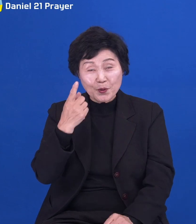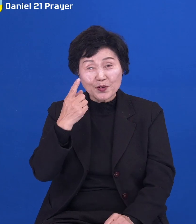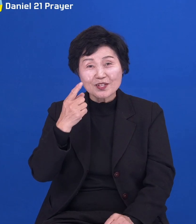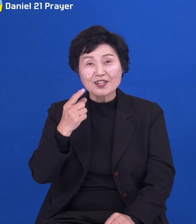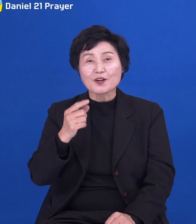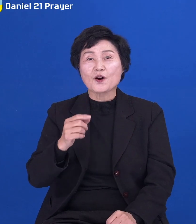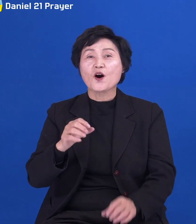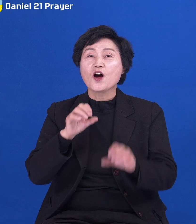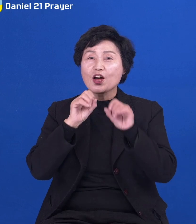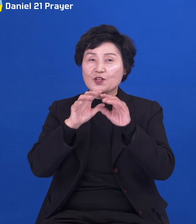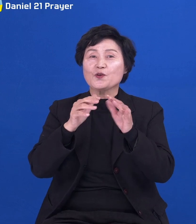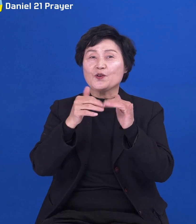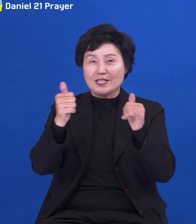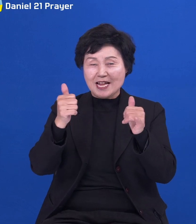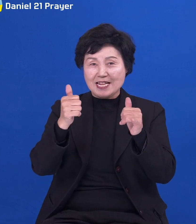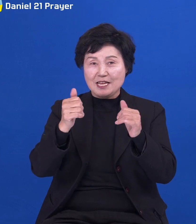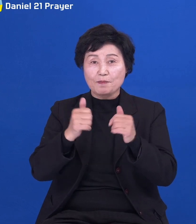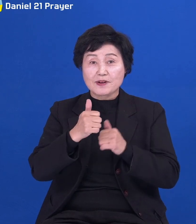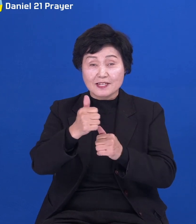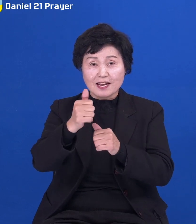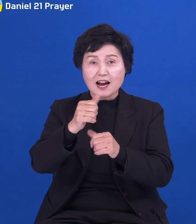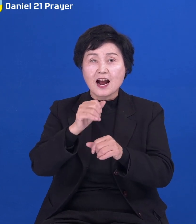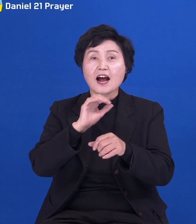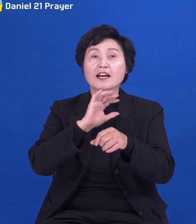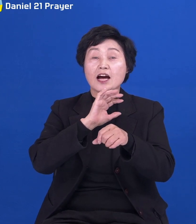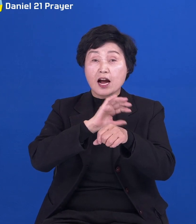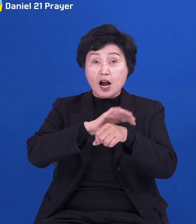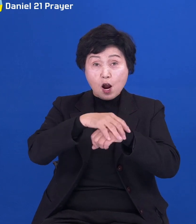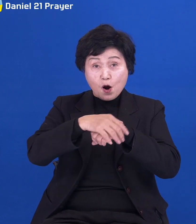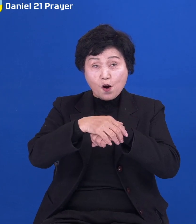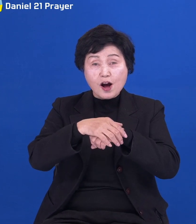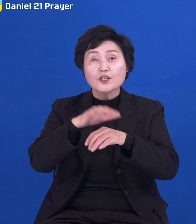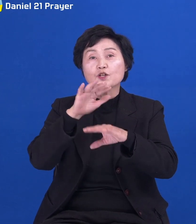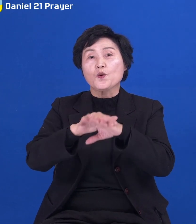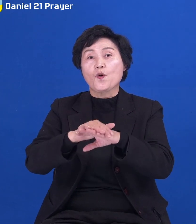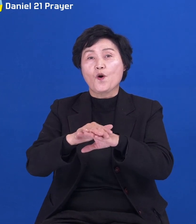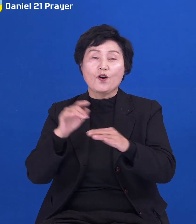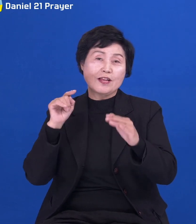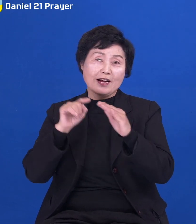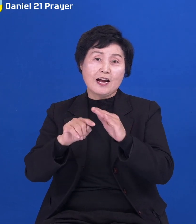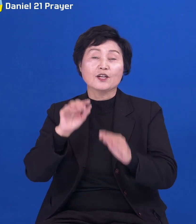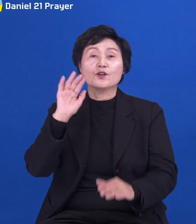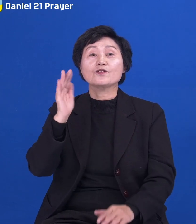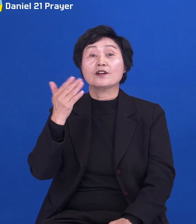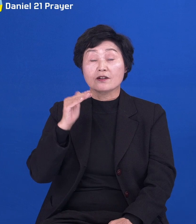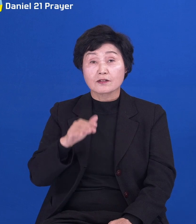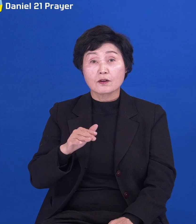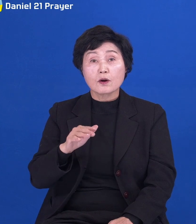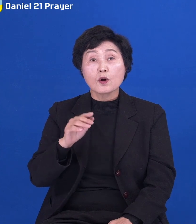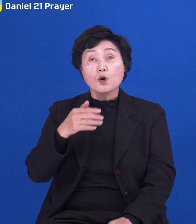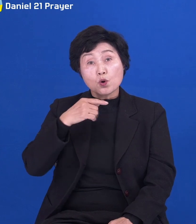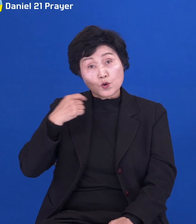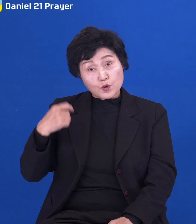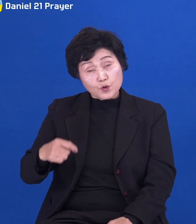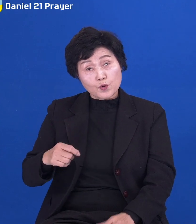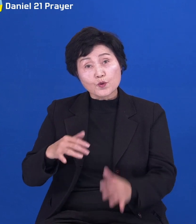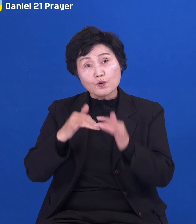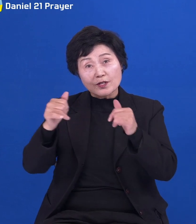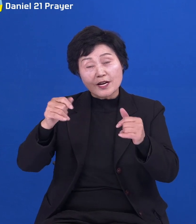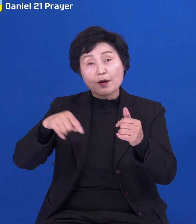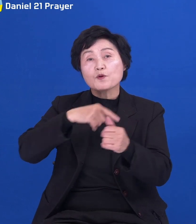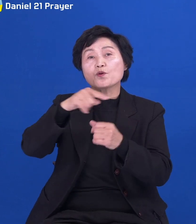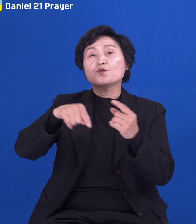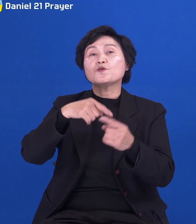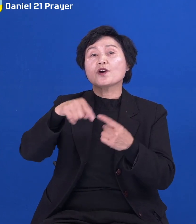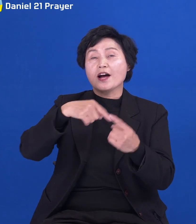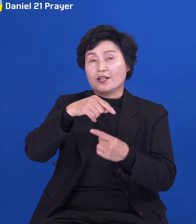올라가게 됐어요. 카나다 한인교회가 주축이 되어서 중국 교회같이 운영했던 가수원에 들어가게 된 거예요. 거기는 북한 사람들이